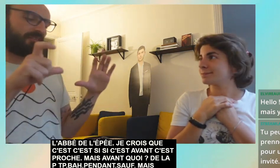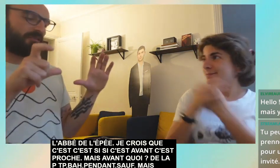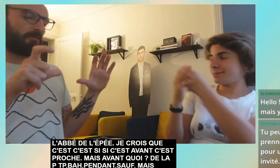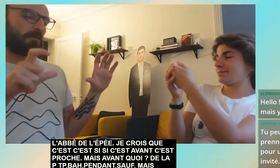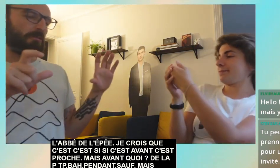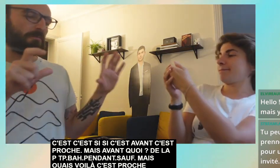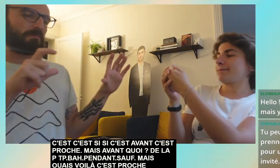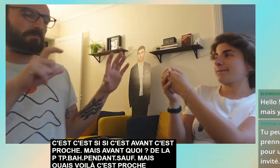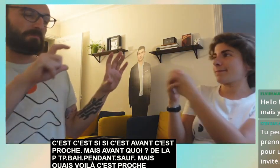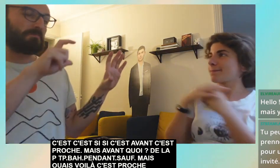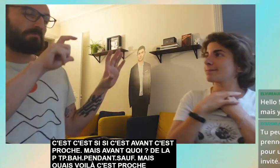1730.